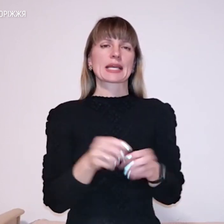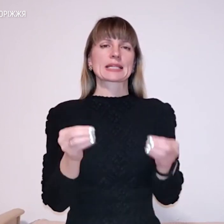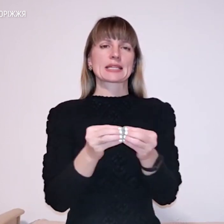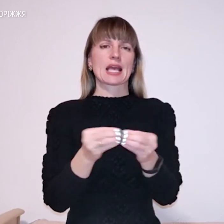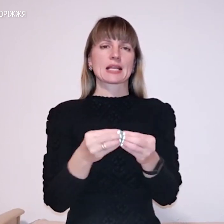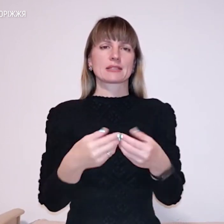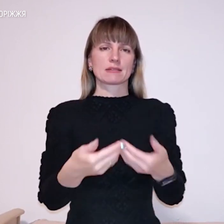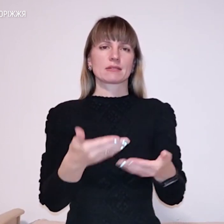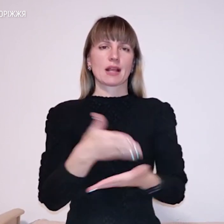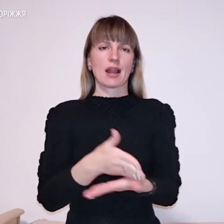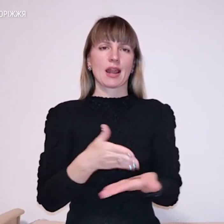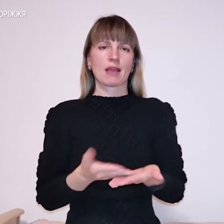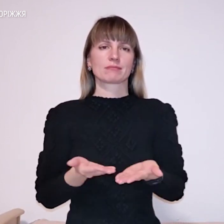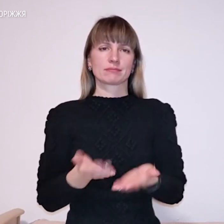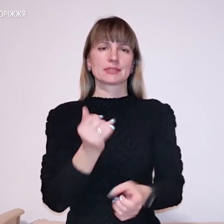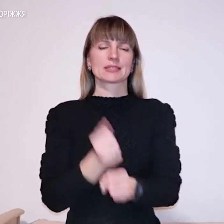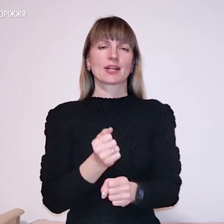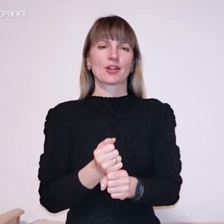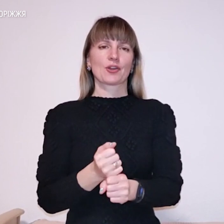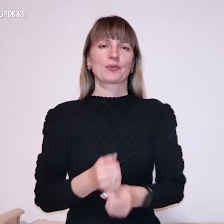караваїв. Новини на Суспільному, Запоріжжя.